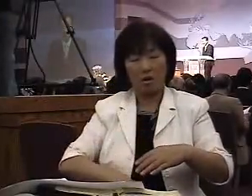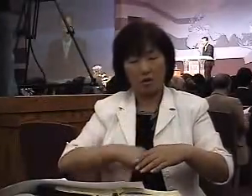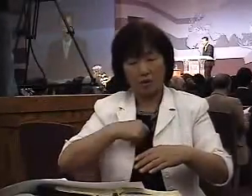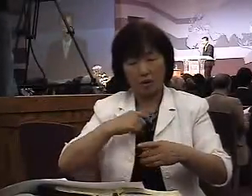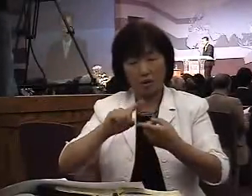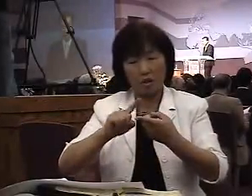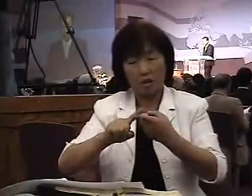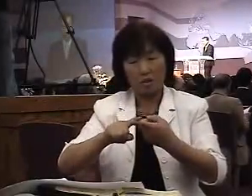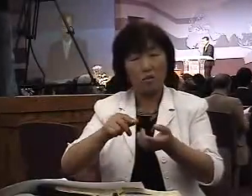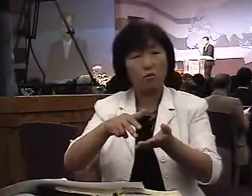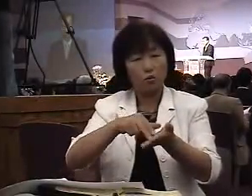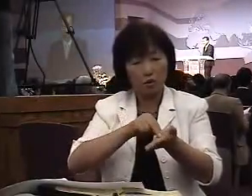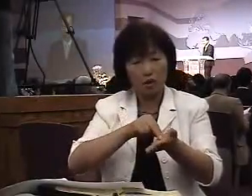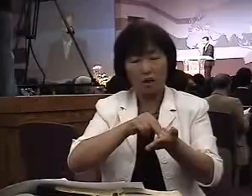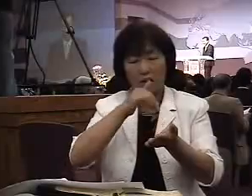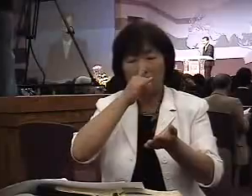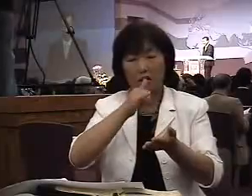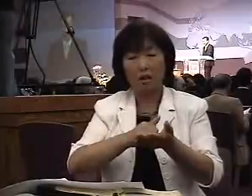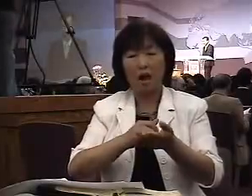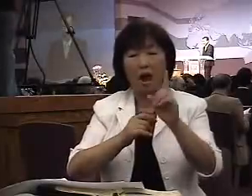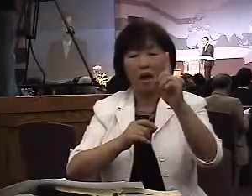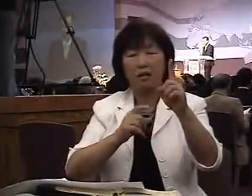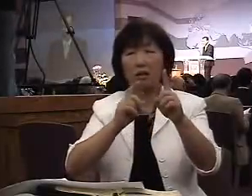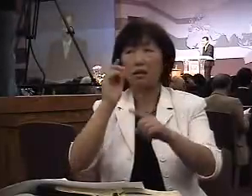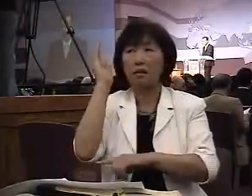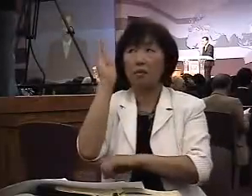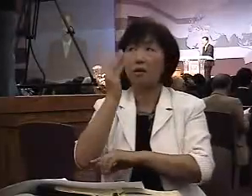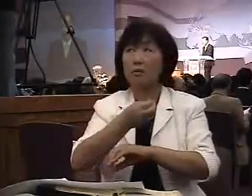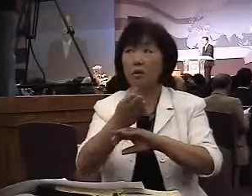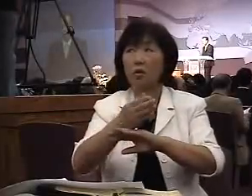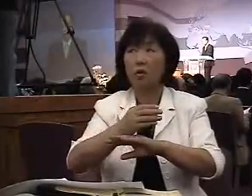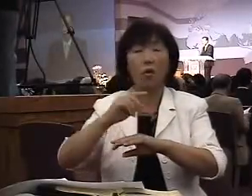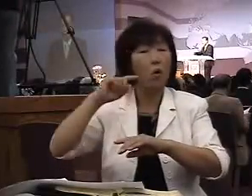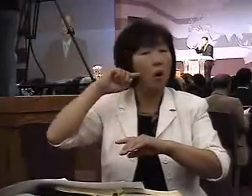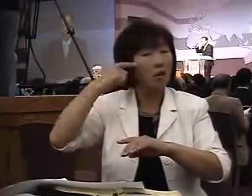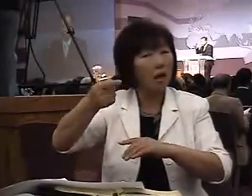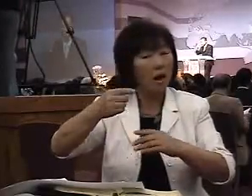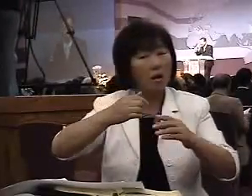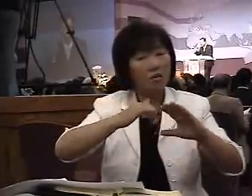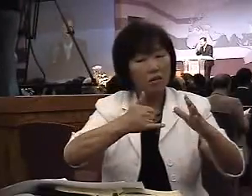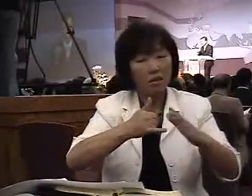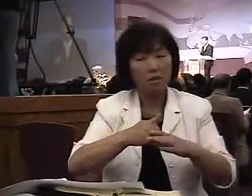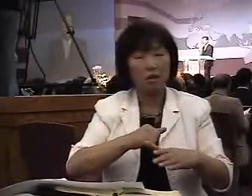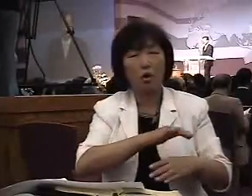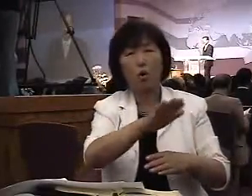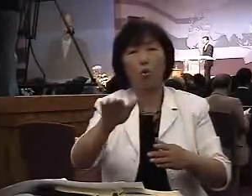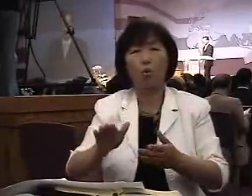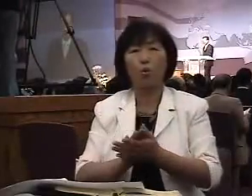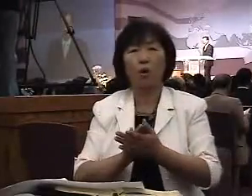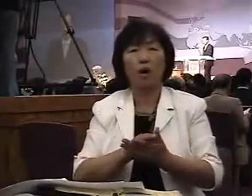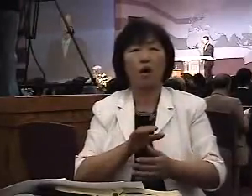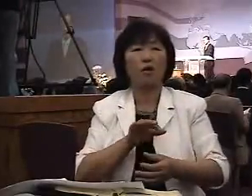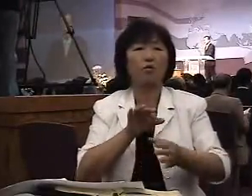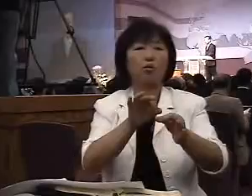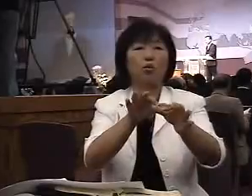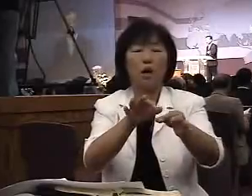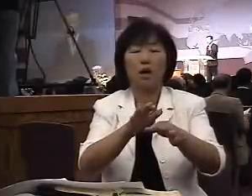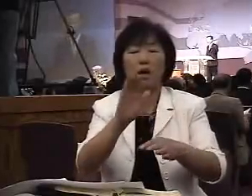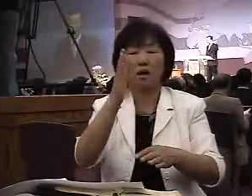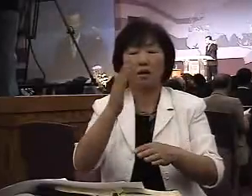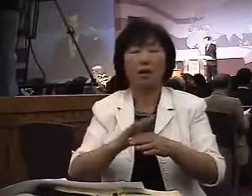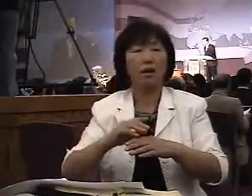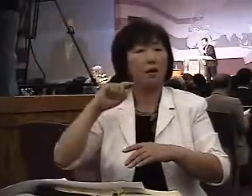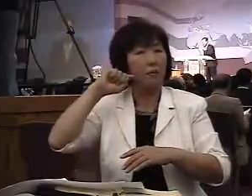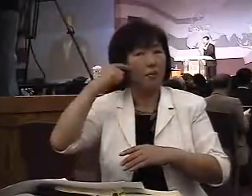무엇인가 한 가지로 말씀드리고 싶습니다. 그것은 다음 세대를 위한 우리의 투자하는 일입니다. 다음 세대를